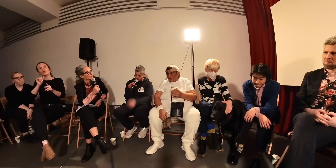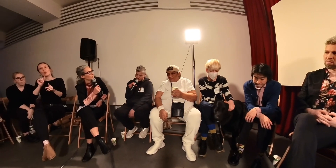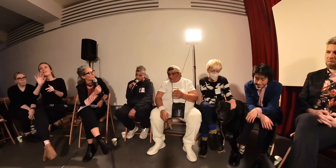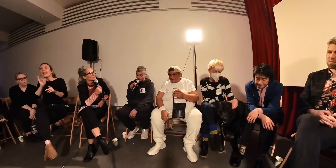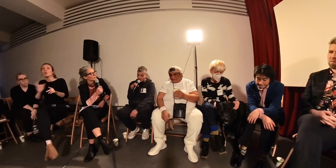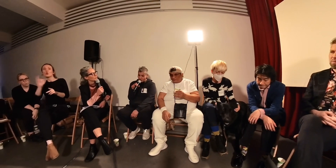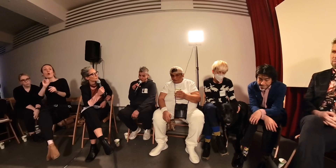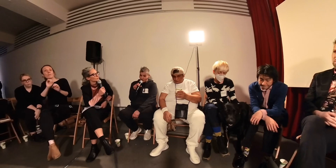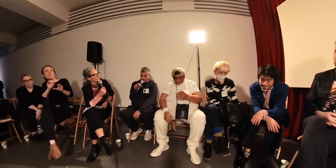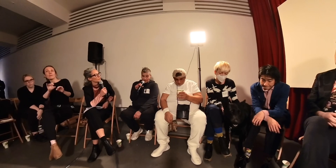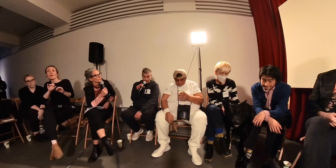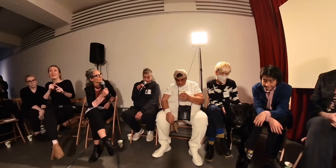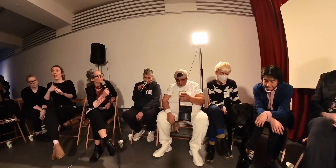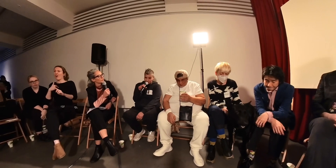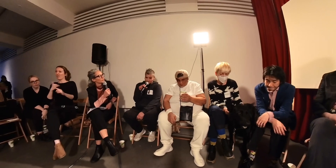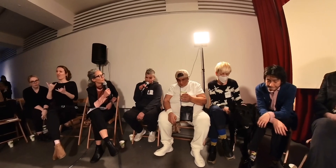let, ale to je jedno,